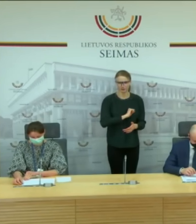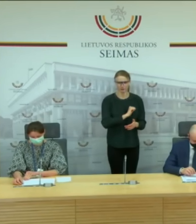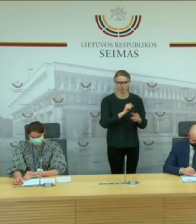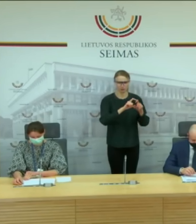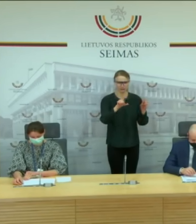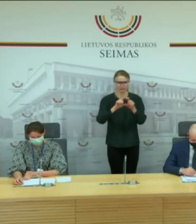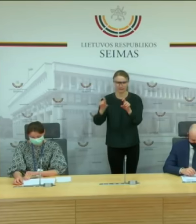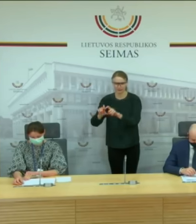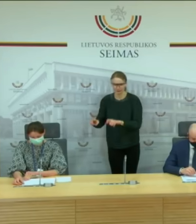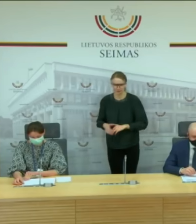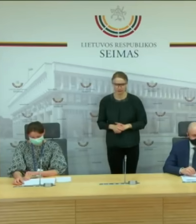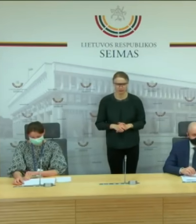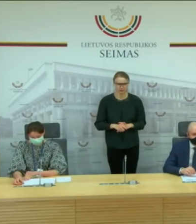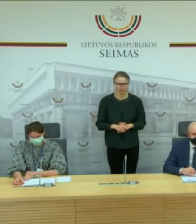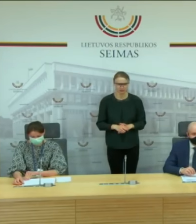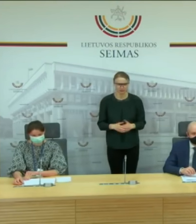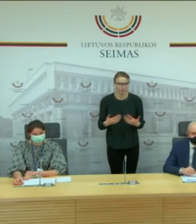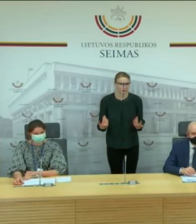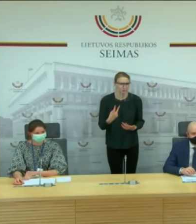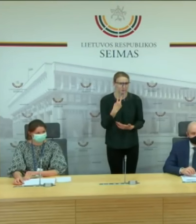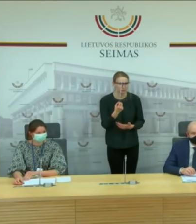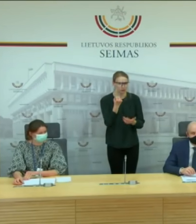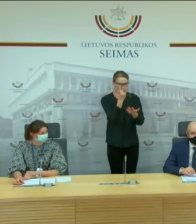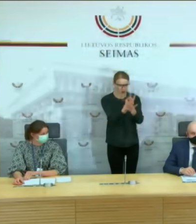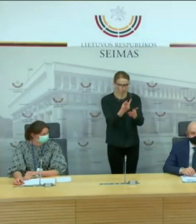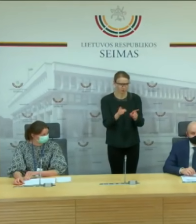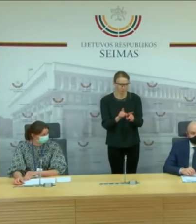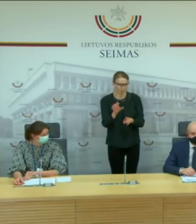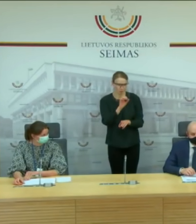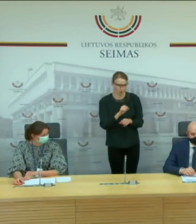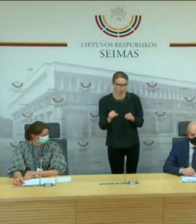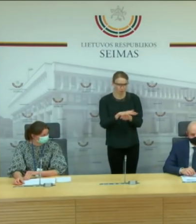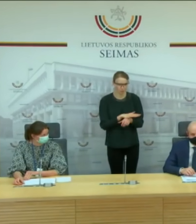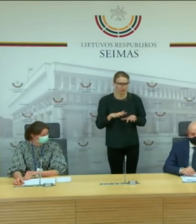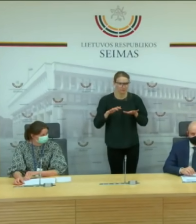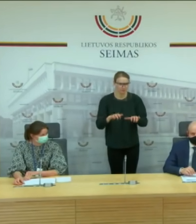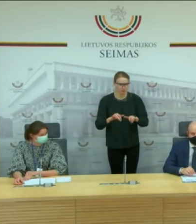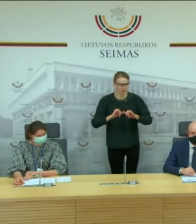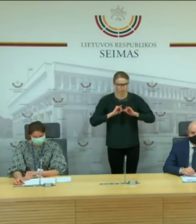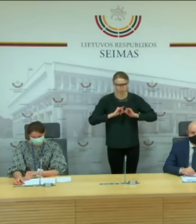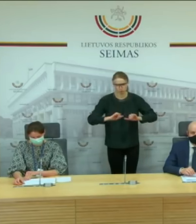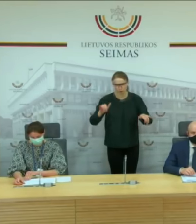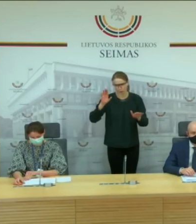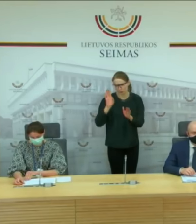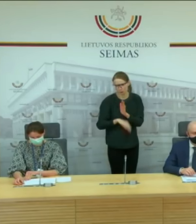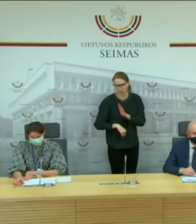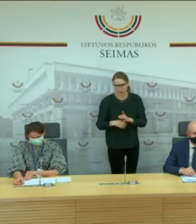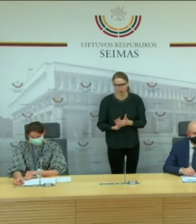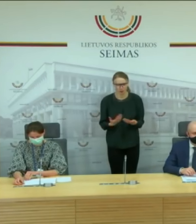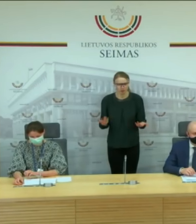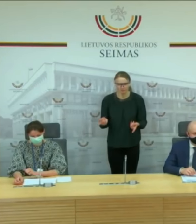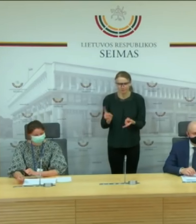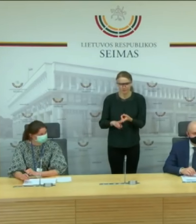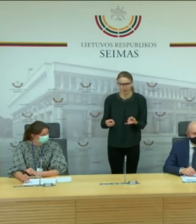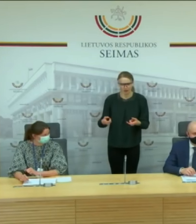įstaigų. Ar pažeidimai nustatyti ir tose ligoninėse, kuriuose kilo koronaviruso protrūkiai, konkrečiai kuriuose ir kaip